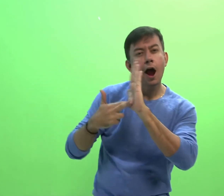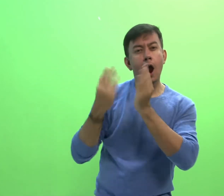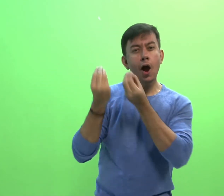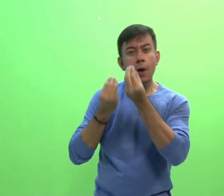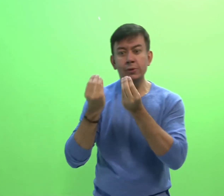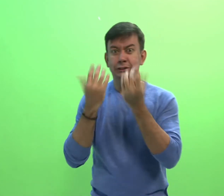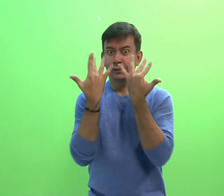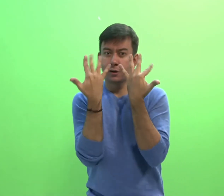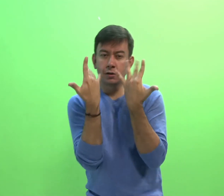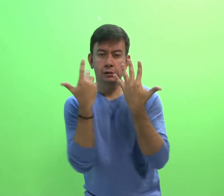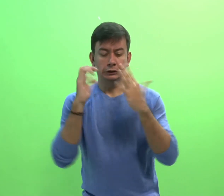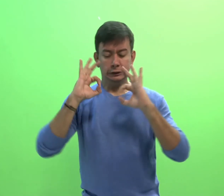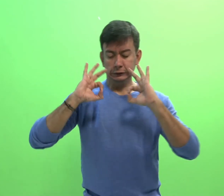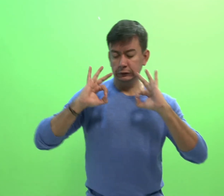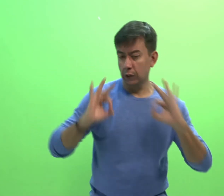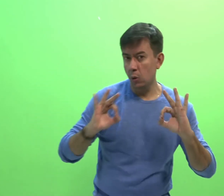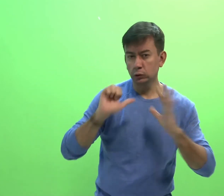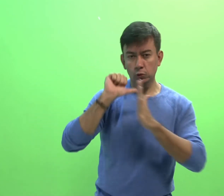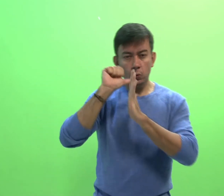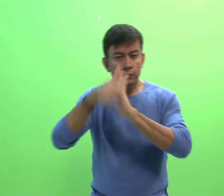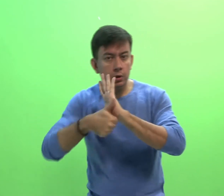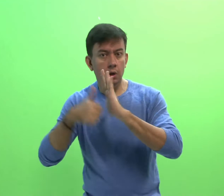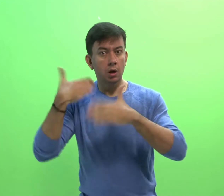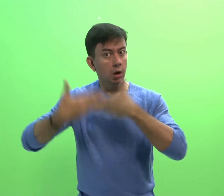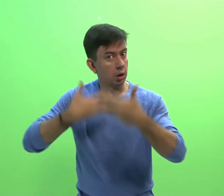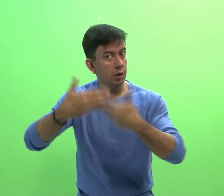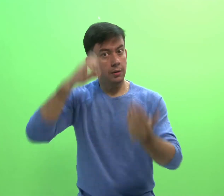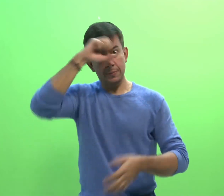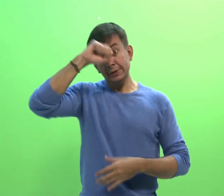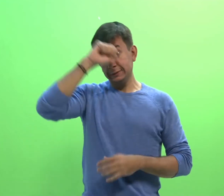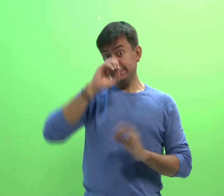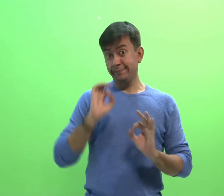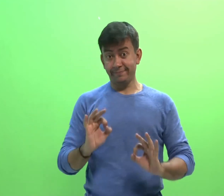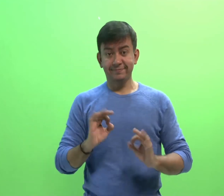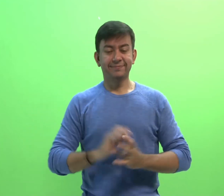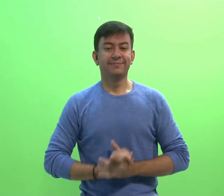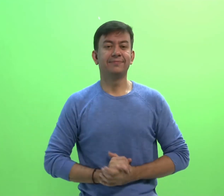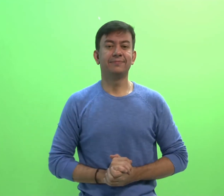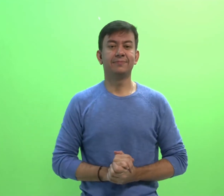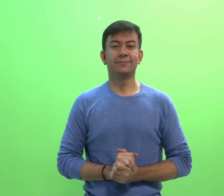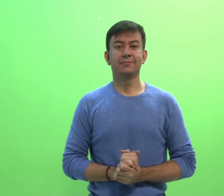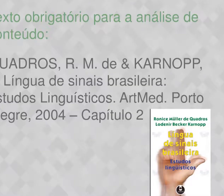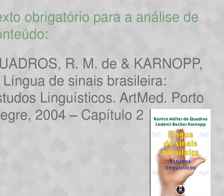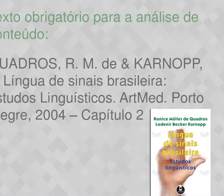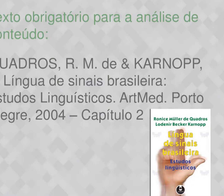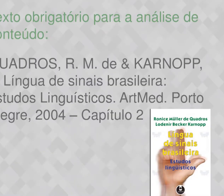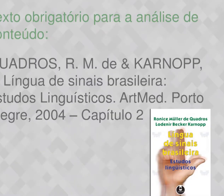a compreender as regras corretas, as configurações de mão.